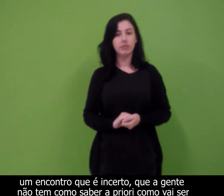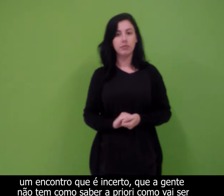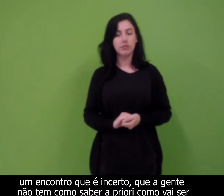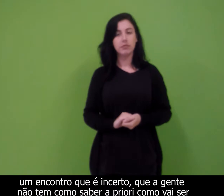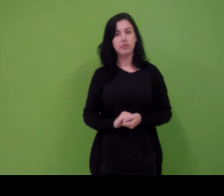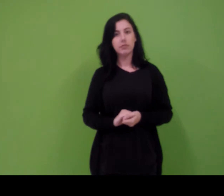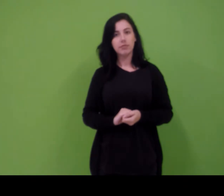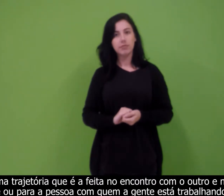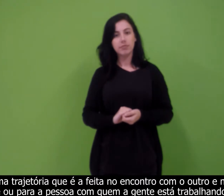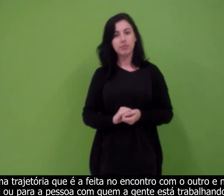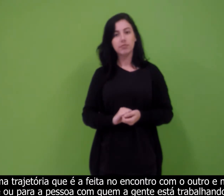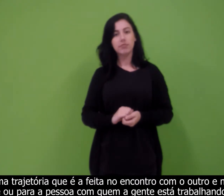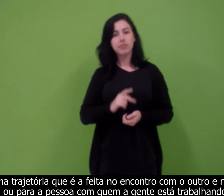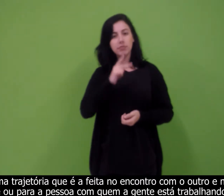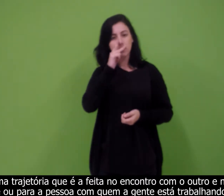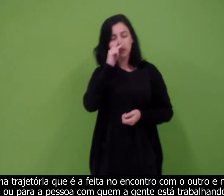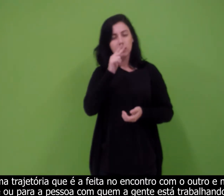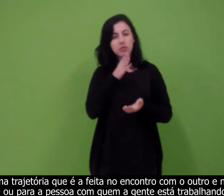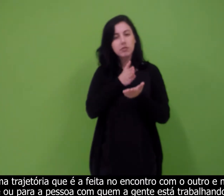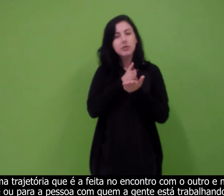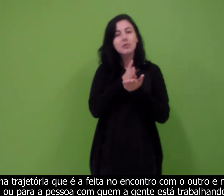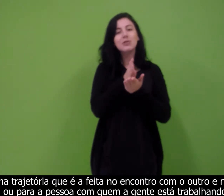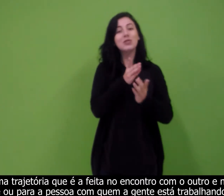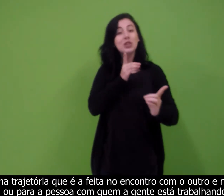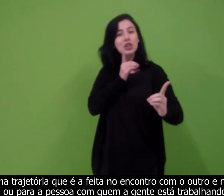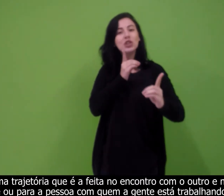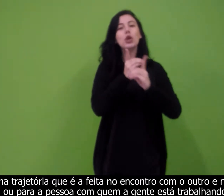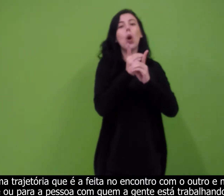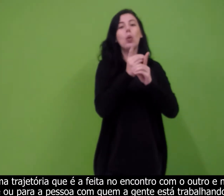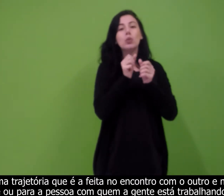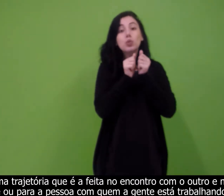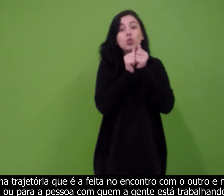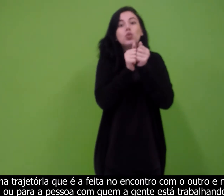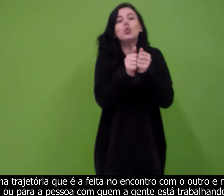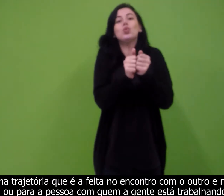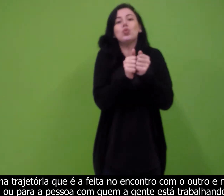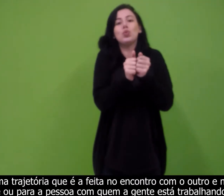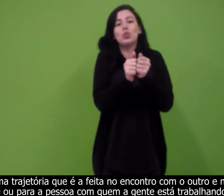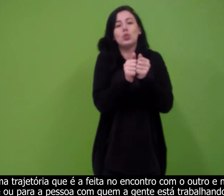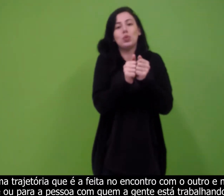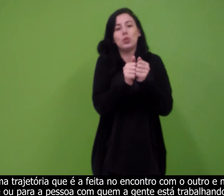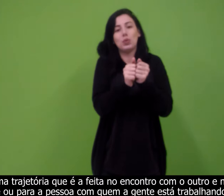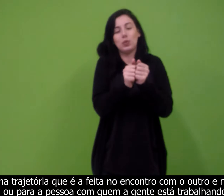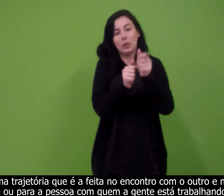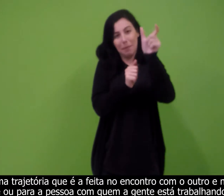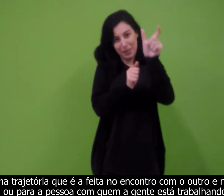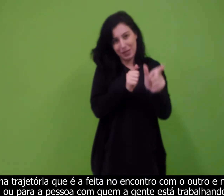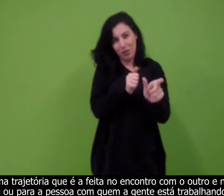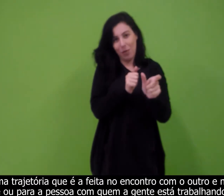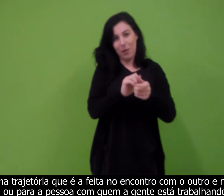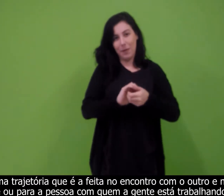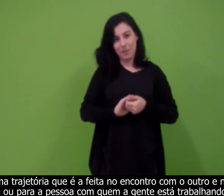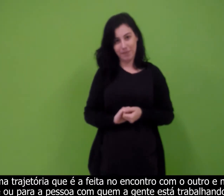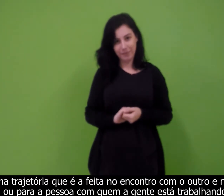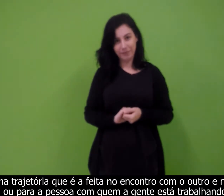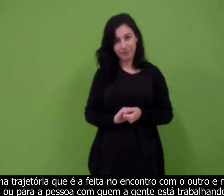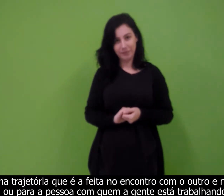ser. E que é uma trajetória que é feita no encontro com o outro, e não só